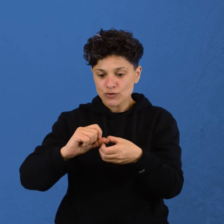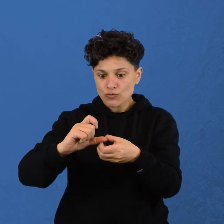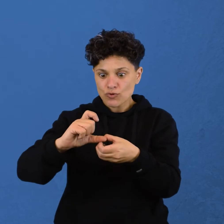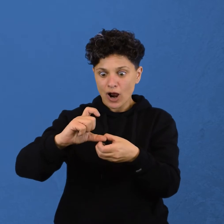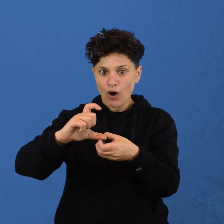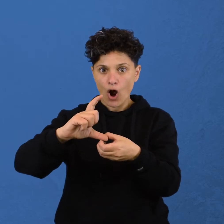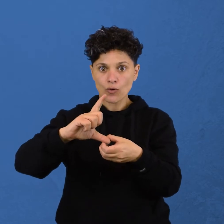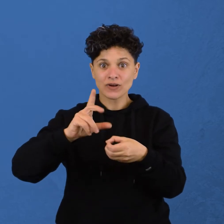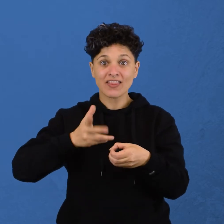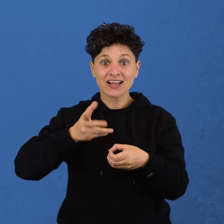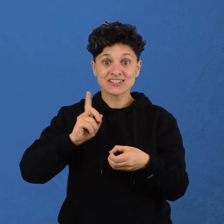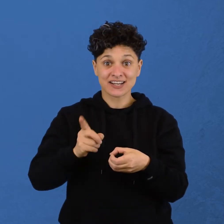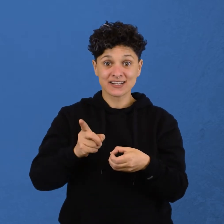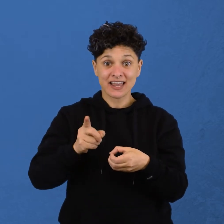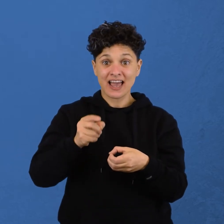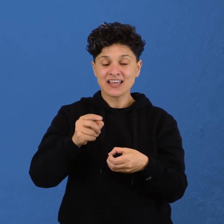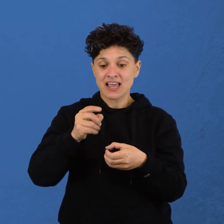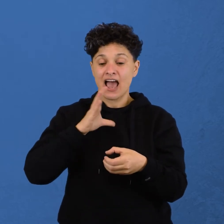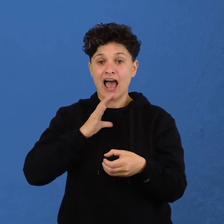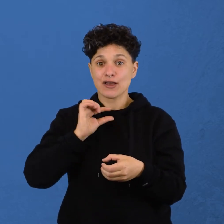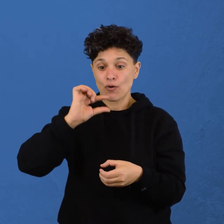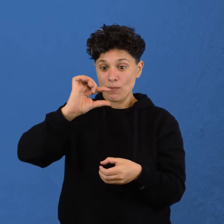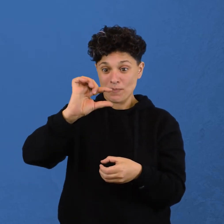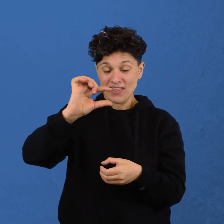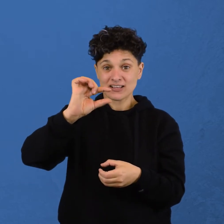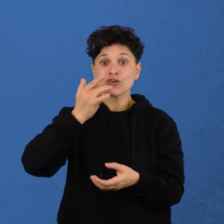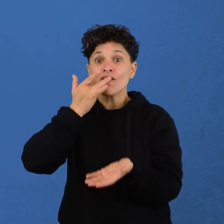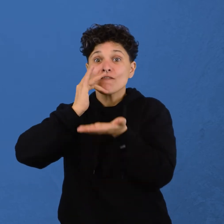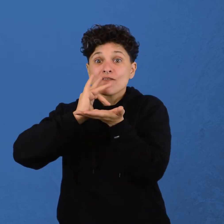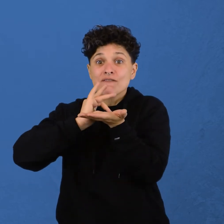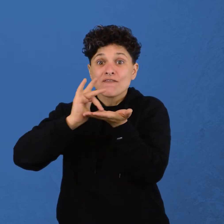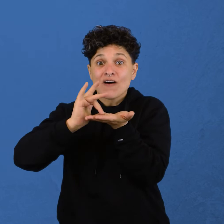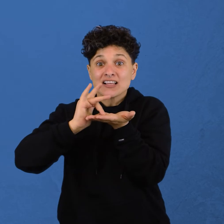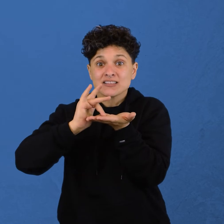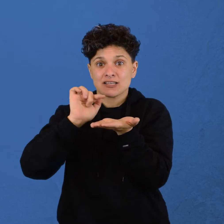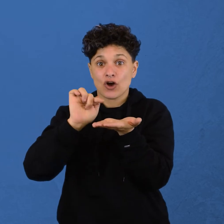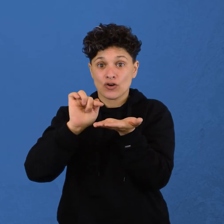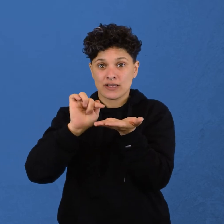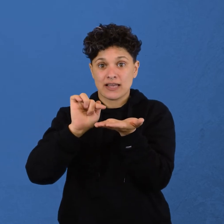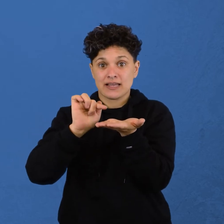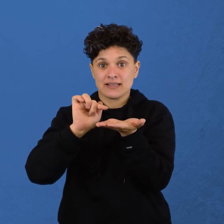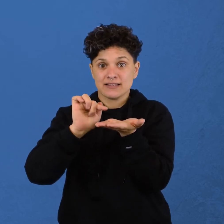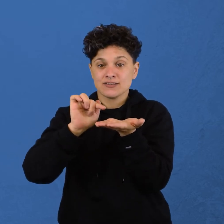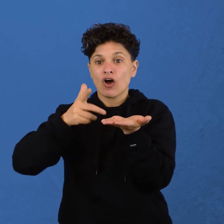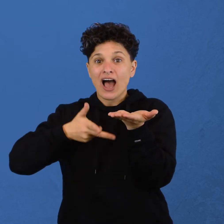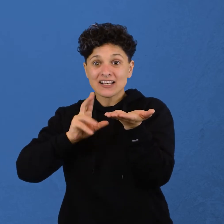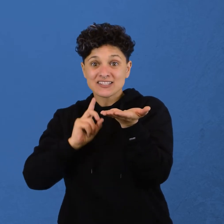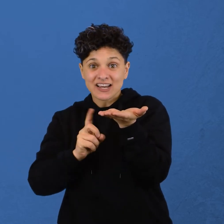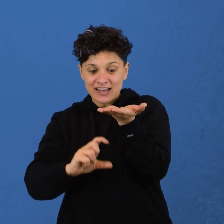del tubo no ocupado por el mercurio, se produce un vacío casi perfecto, ya que el mercurio prácticamente no